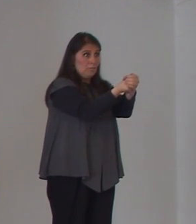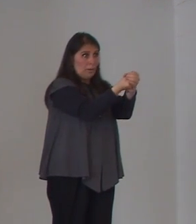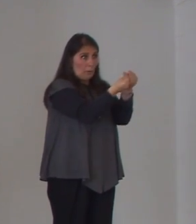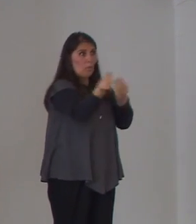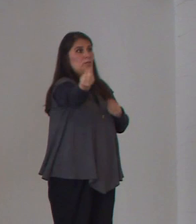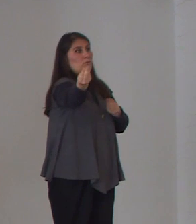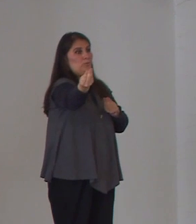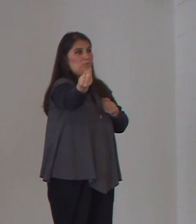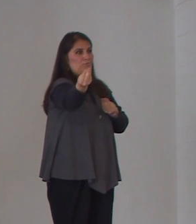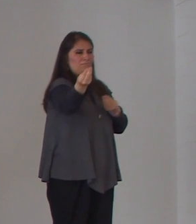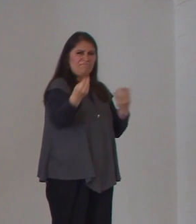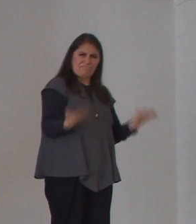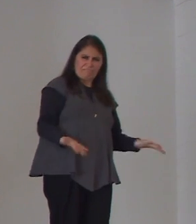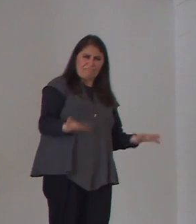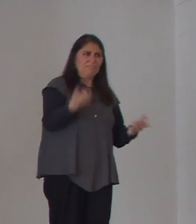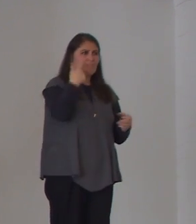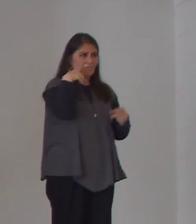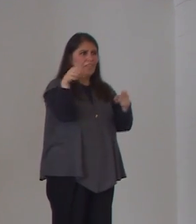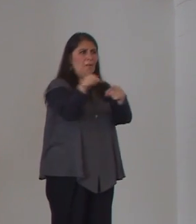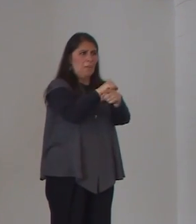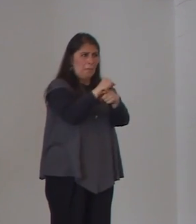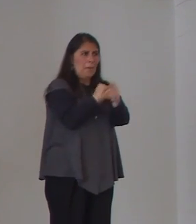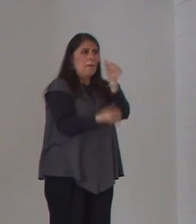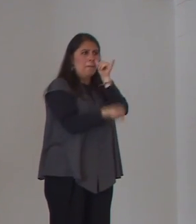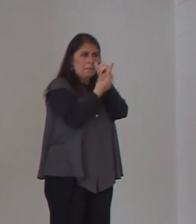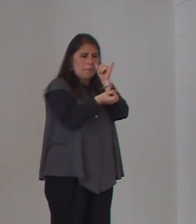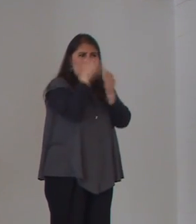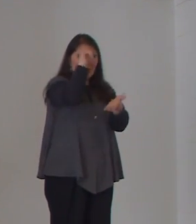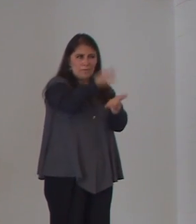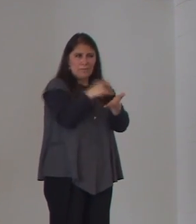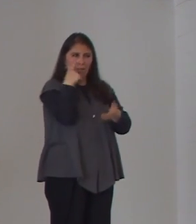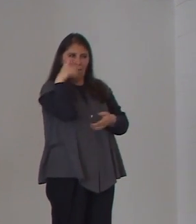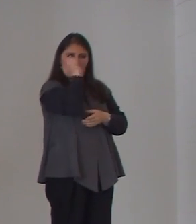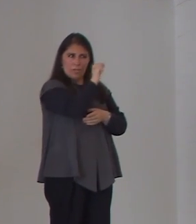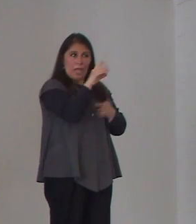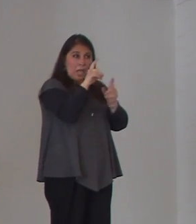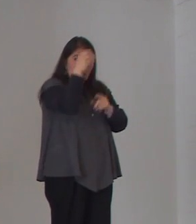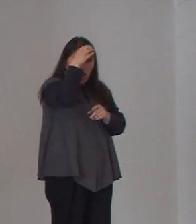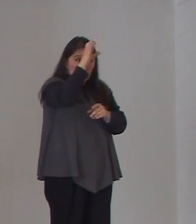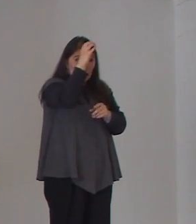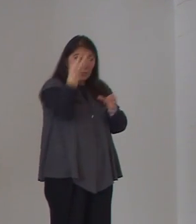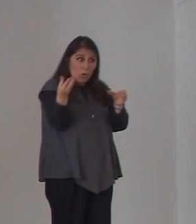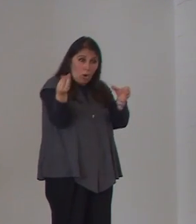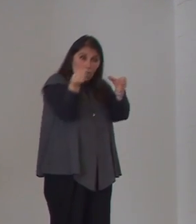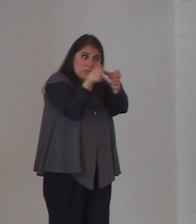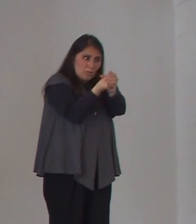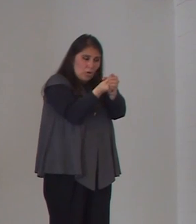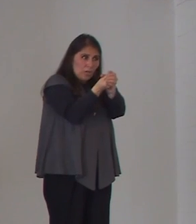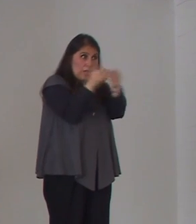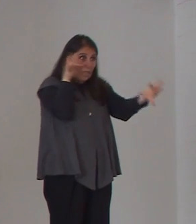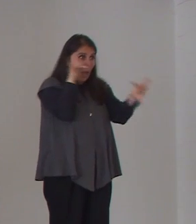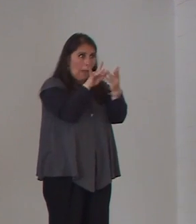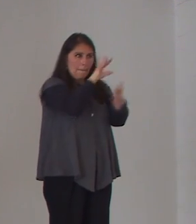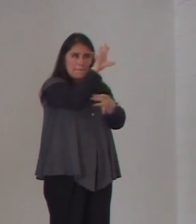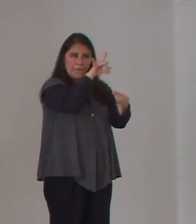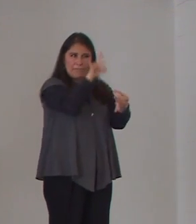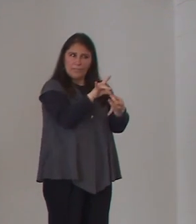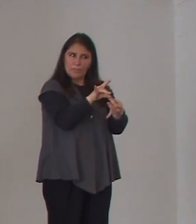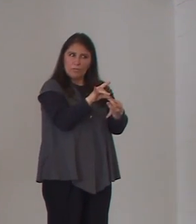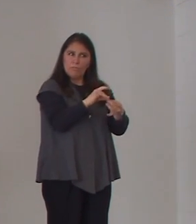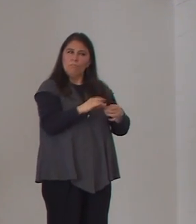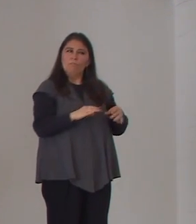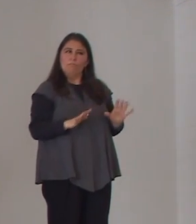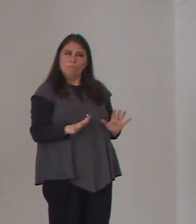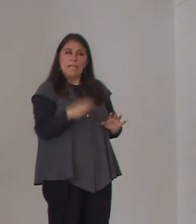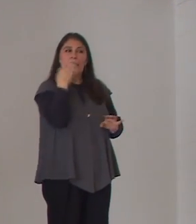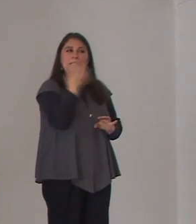la experiencia misma pedagógica, y es si ese es el concepto adecuado, el concepto de inclusión, y cómo siempre está relacionado como